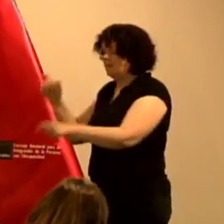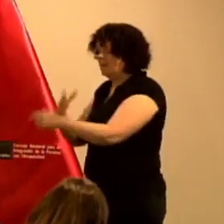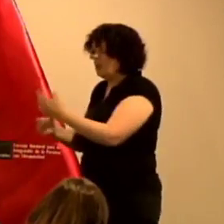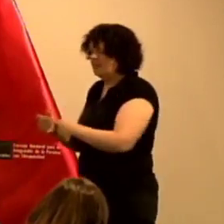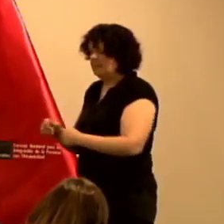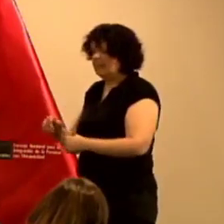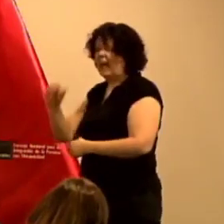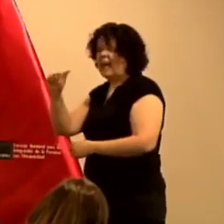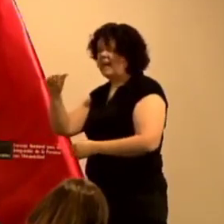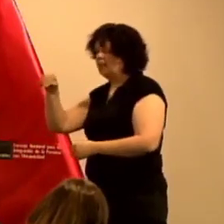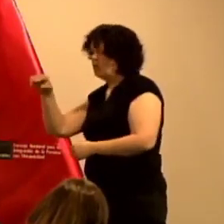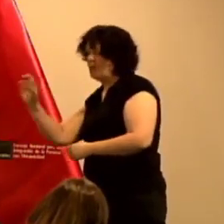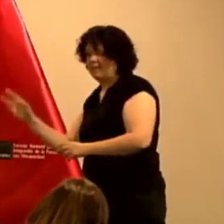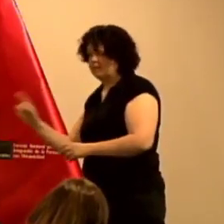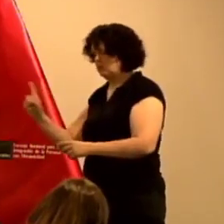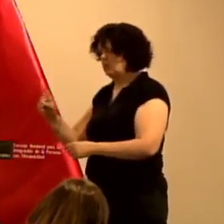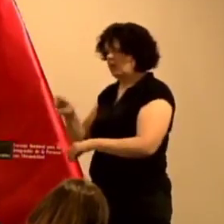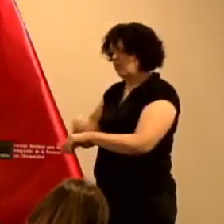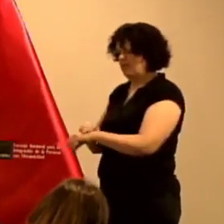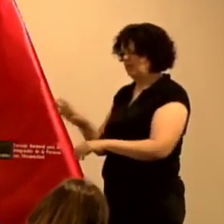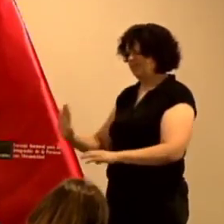cierto? Bajo esa lógica.